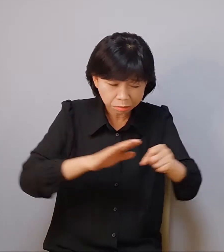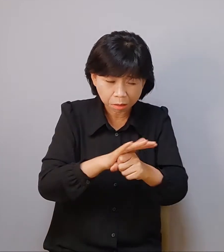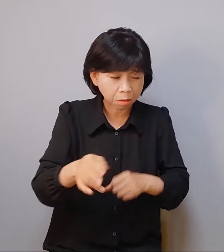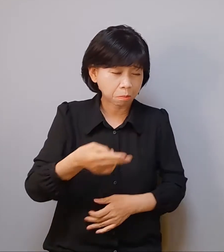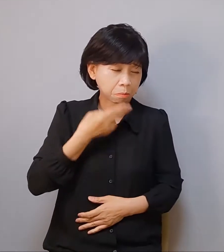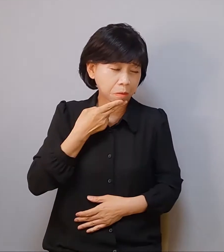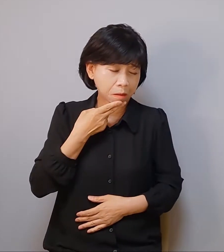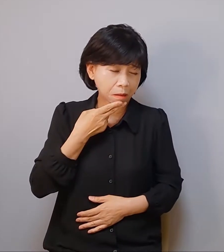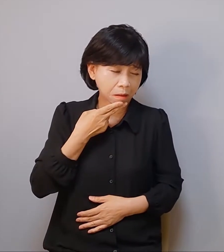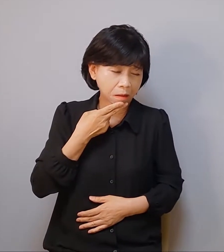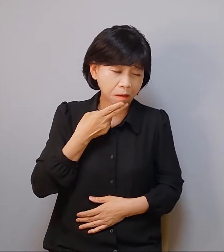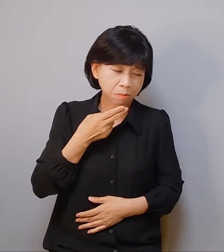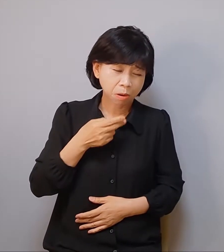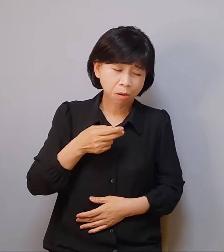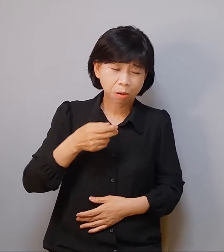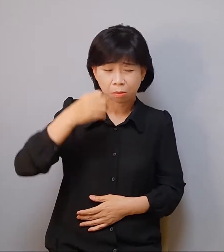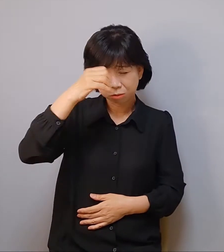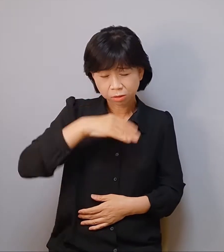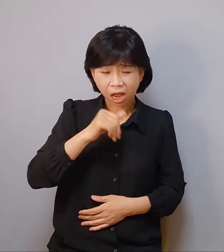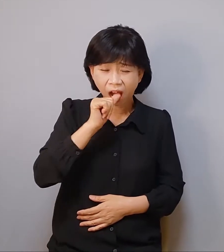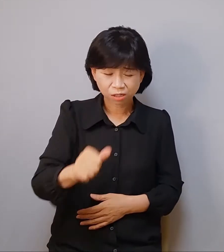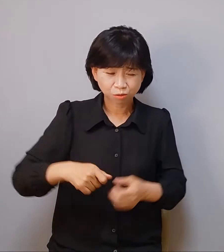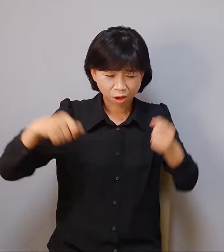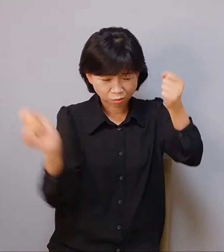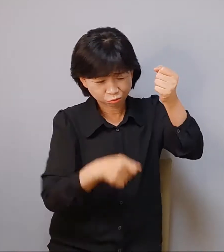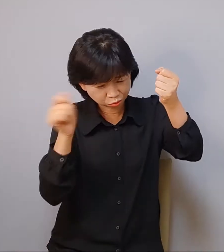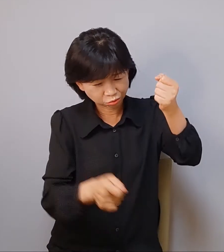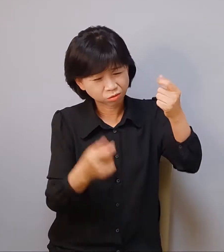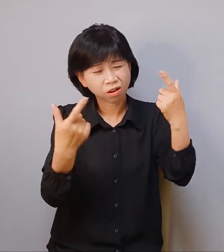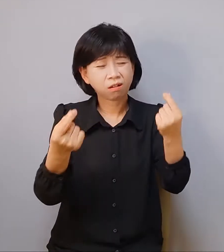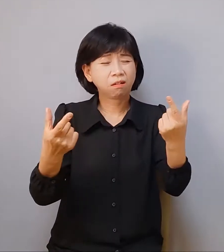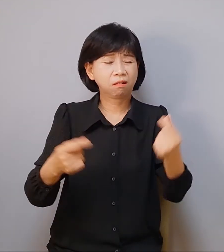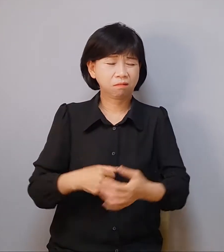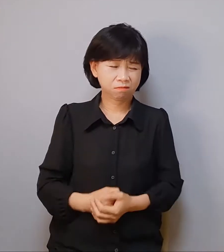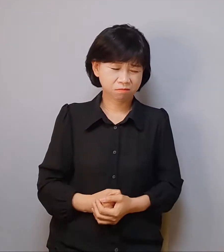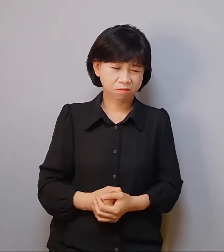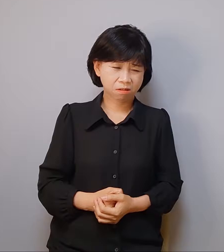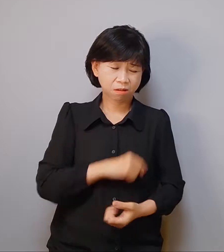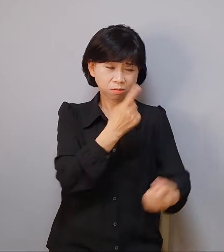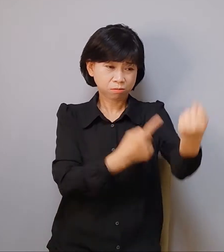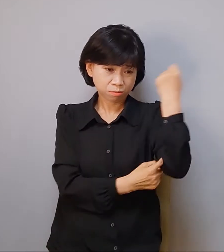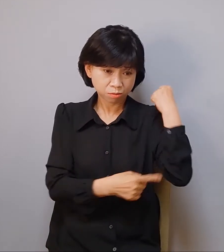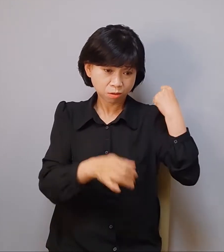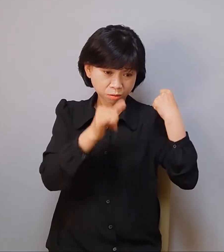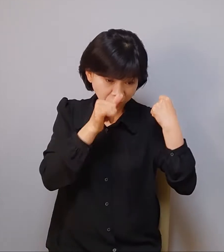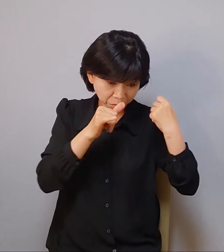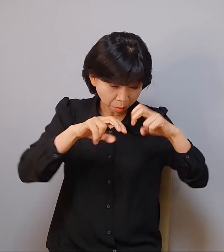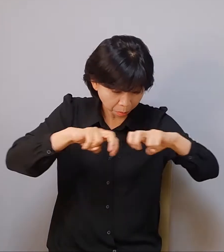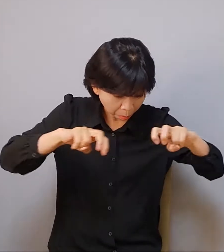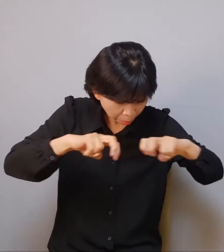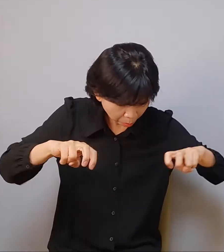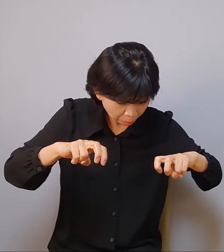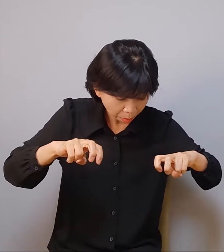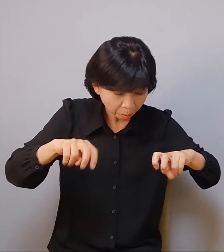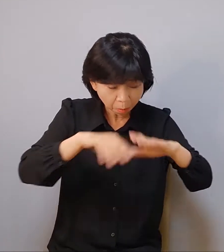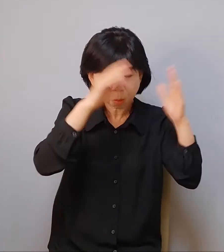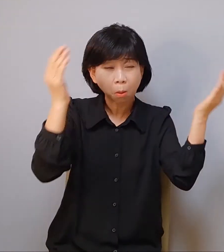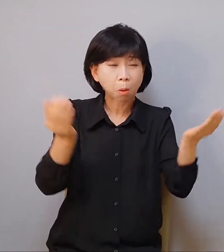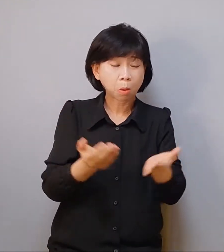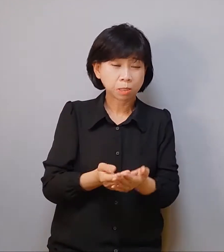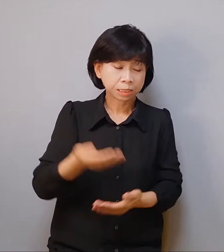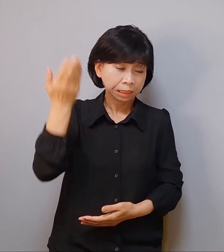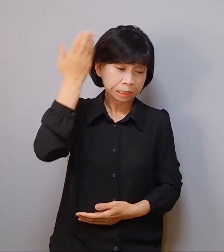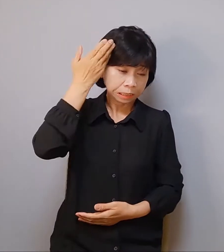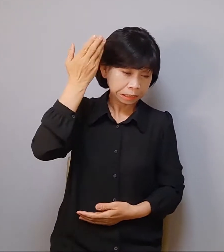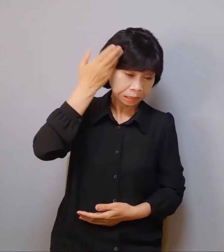울리는 꽹가리가 되고, 내가 예언하는 능력이 있어 모든 비밀과 모든 지식을 알고 또